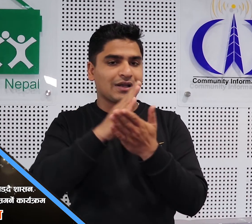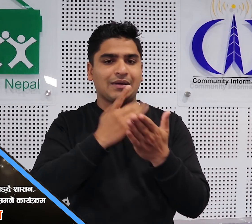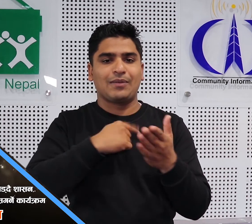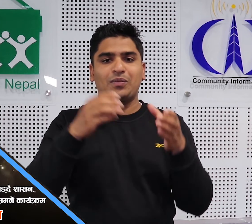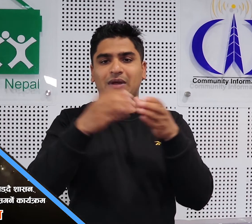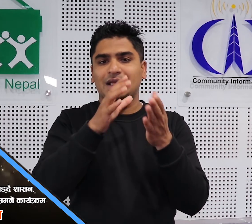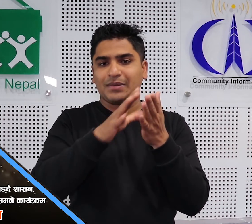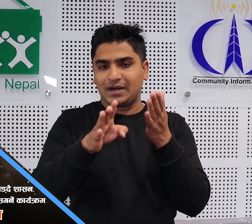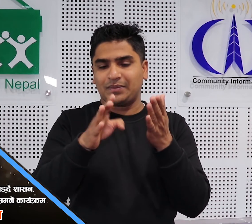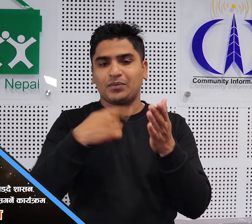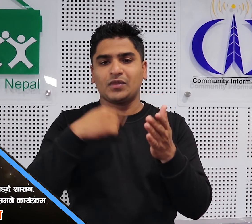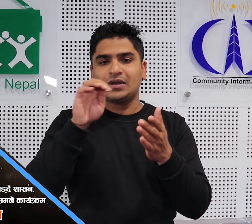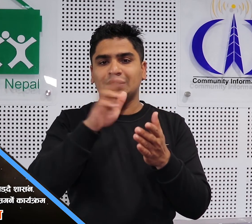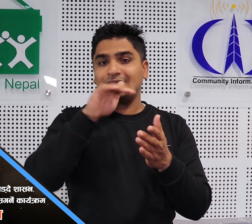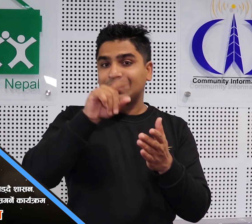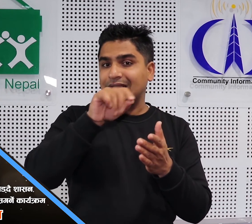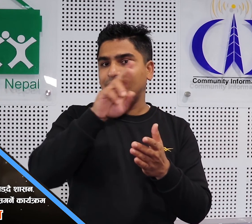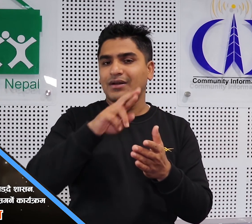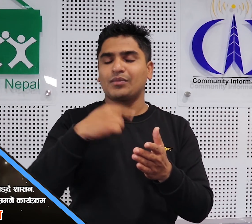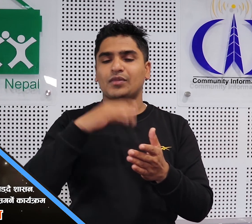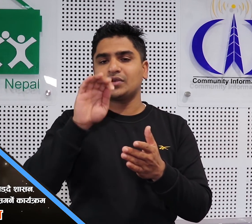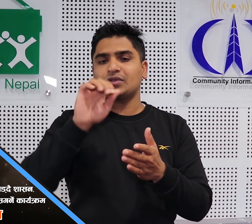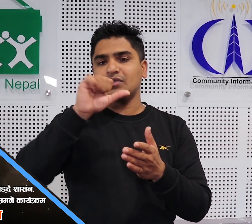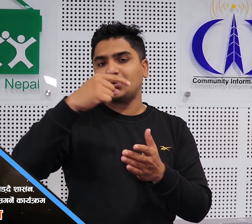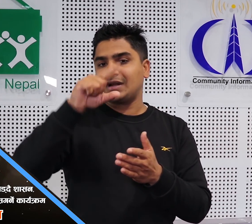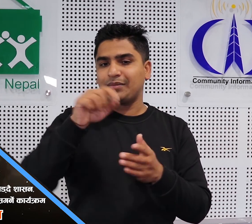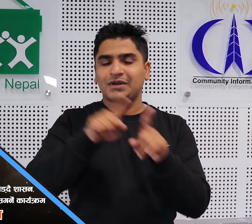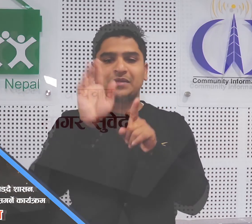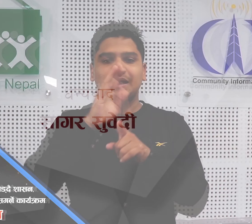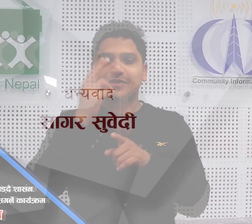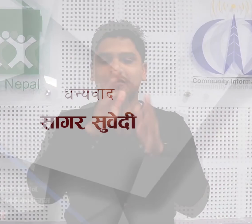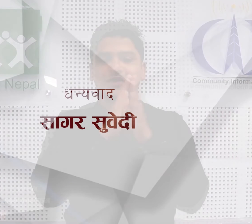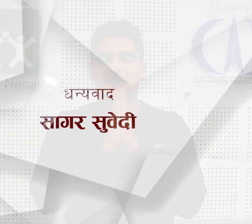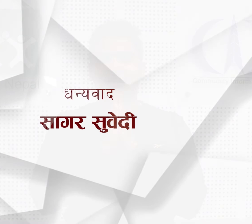पालिकाबाट म सीता शर्मा र म सजना तिमल सिन्हा बिदा भयौं। नमस्कार, नमस्कार।